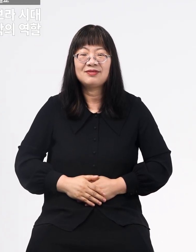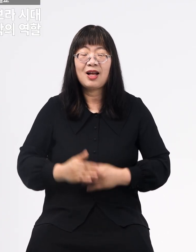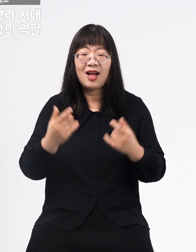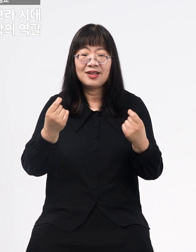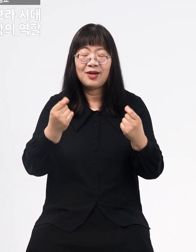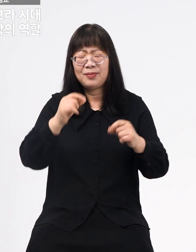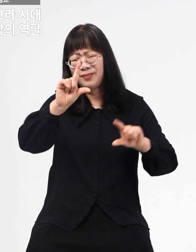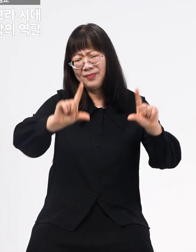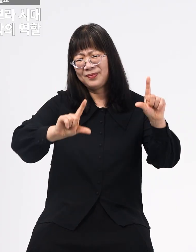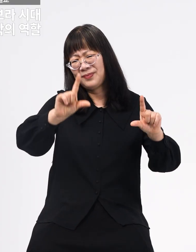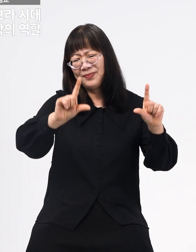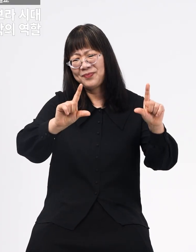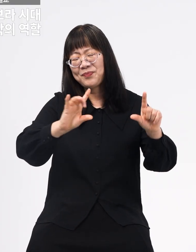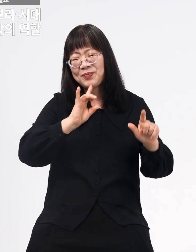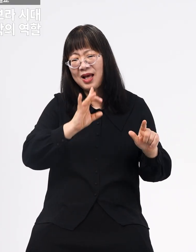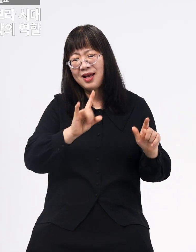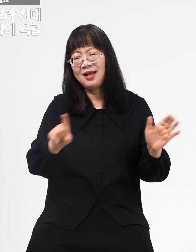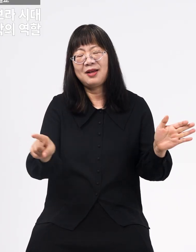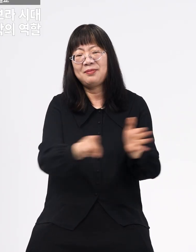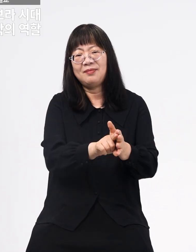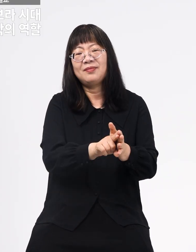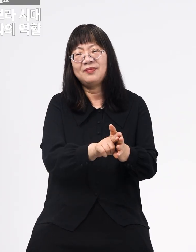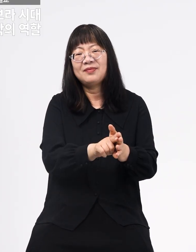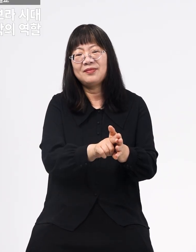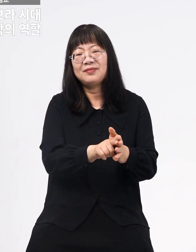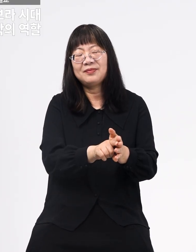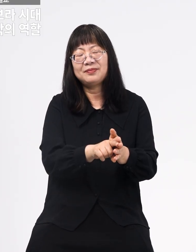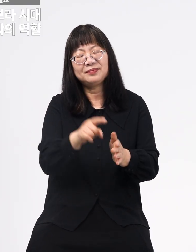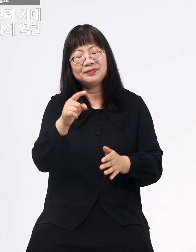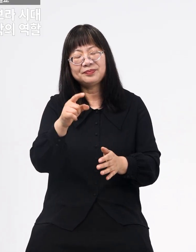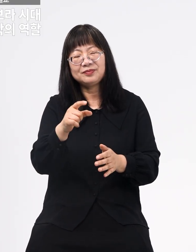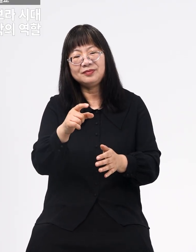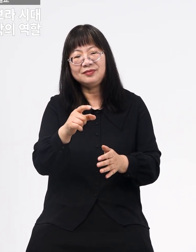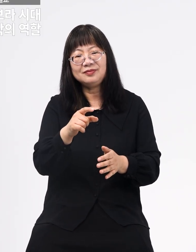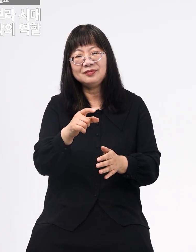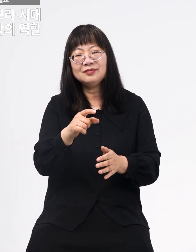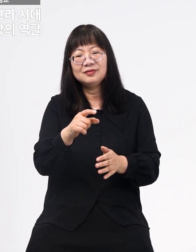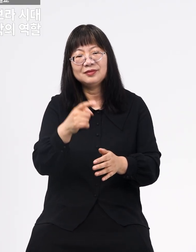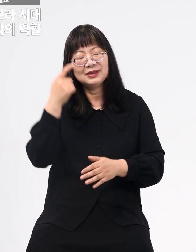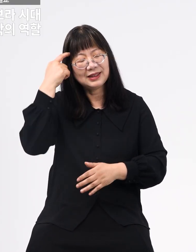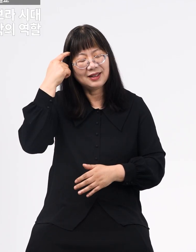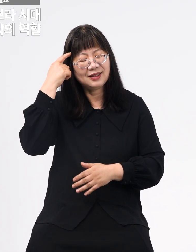이런 것만 믿음이라는 고정적 그림을 갖고 있어요.